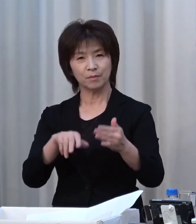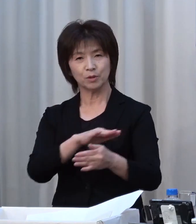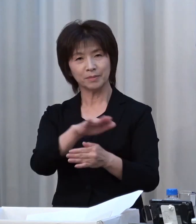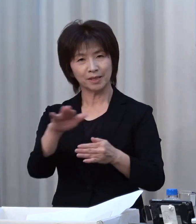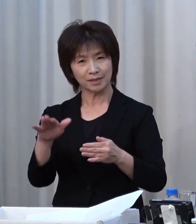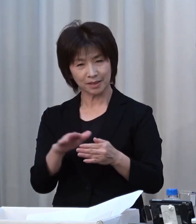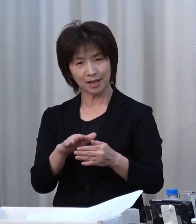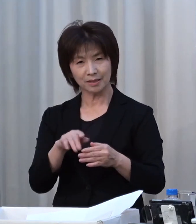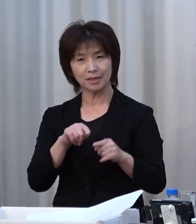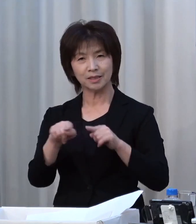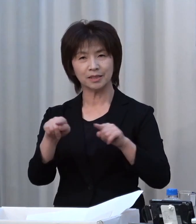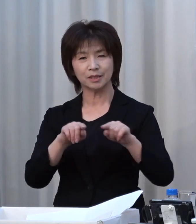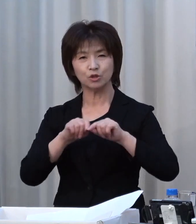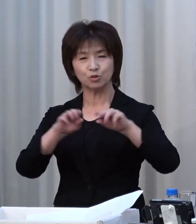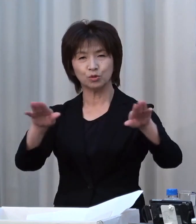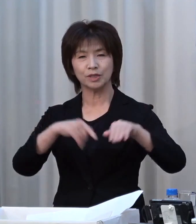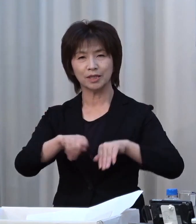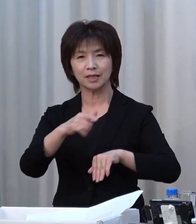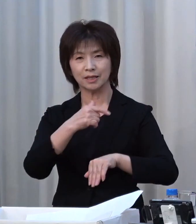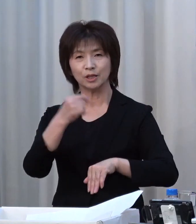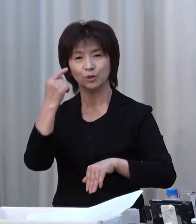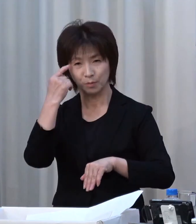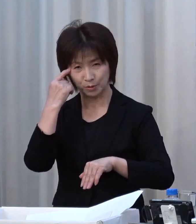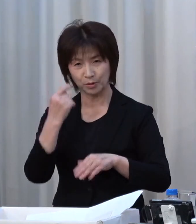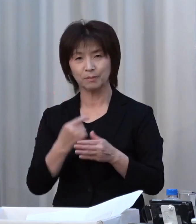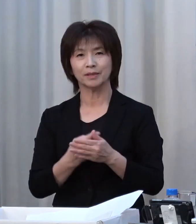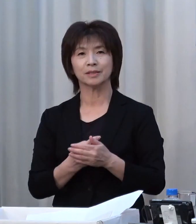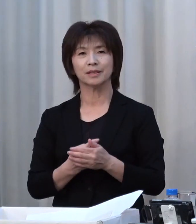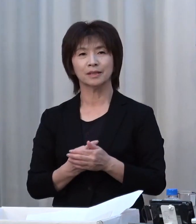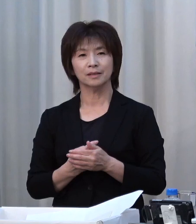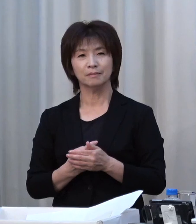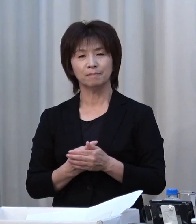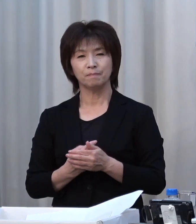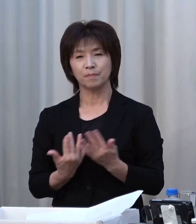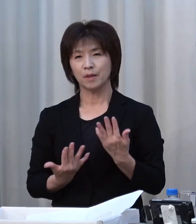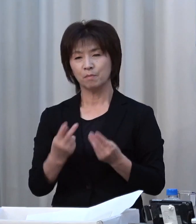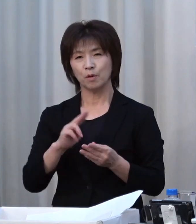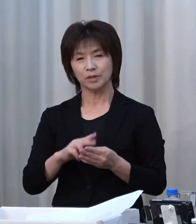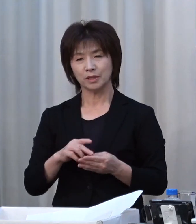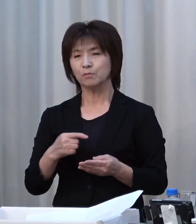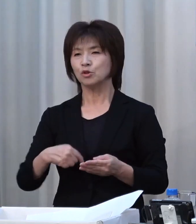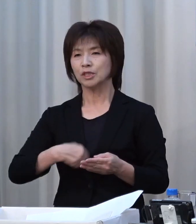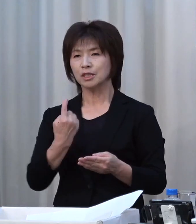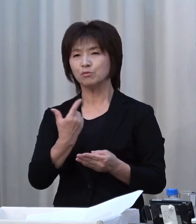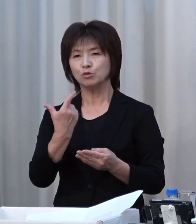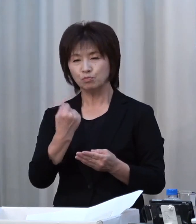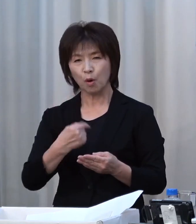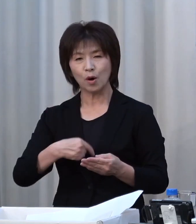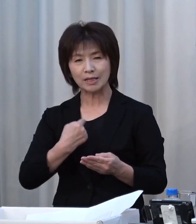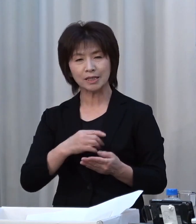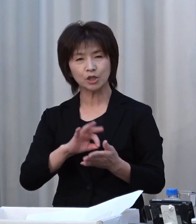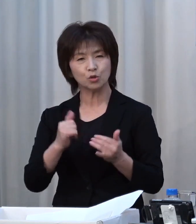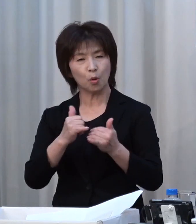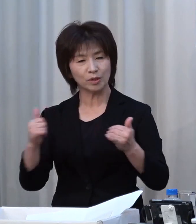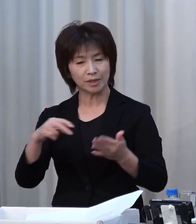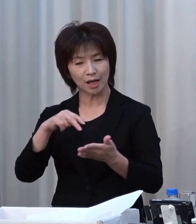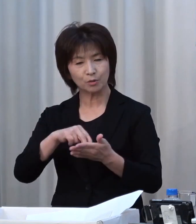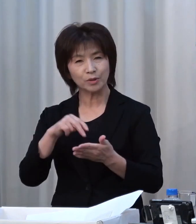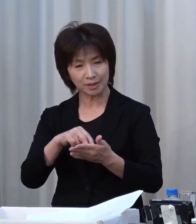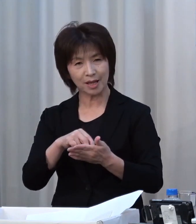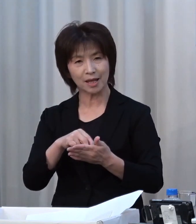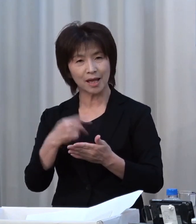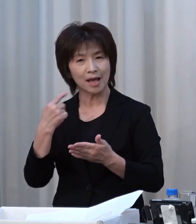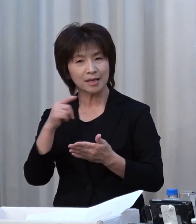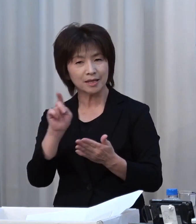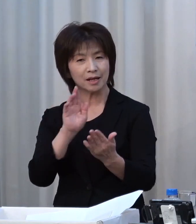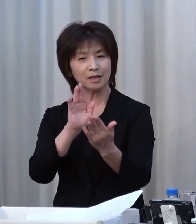ね、周知してまいりたいと、そういうふうに思っております。 まあ、知事も一消費者として、今回の増税、まあ、1ヶ月